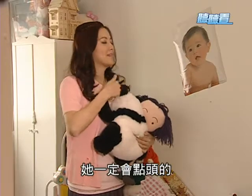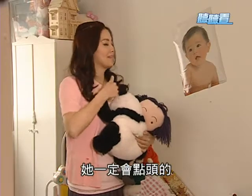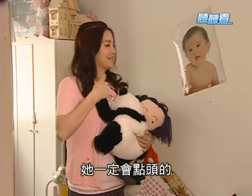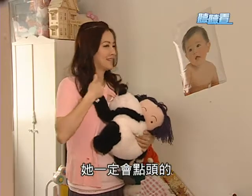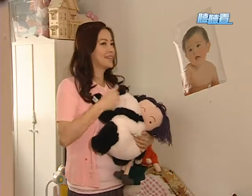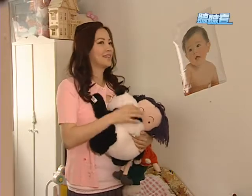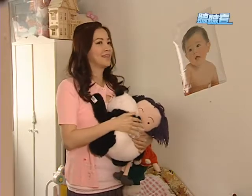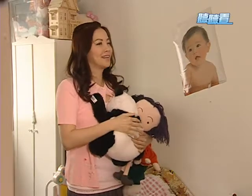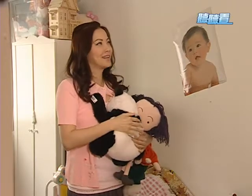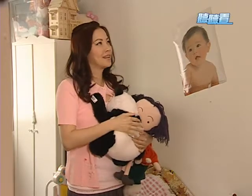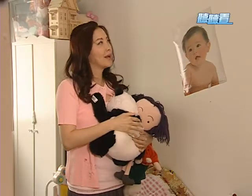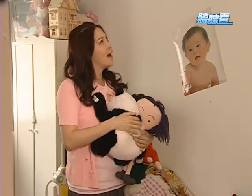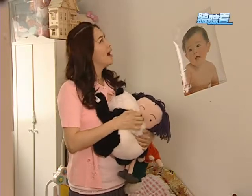的。